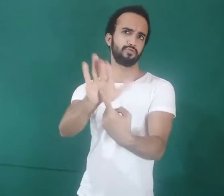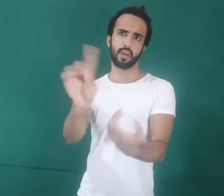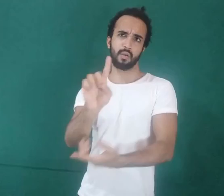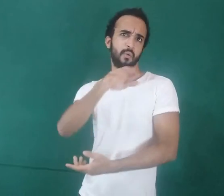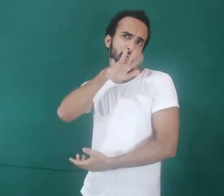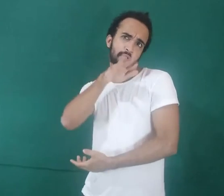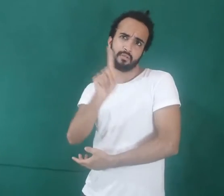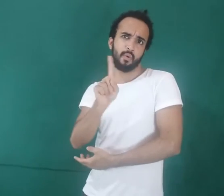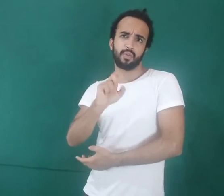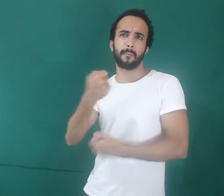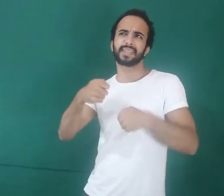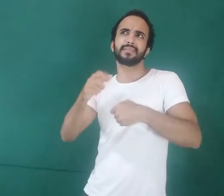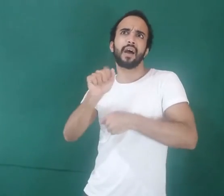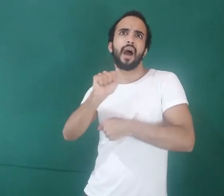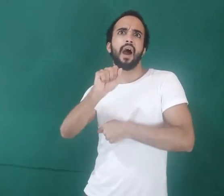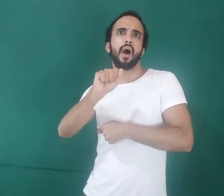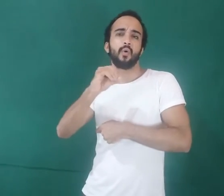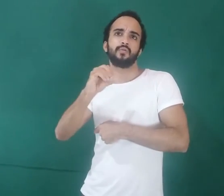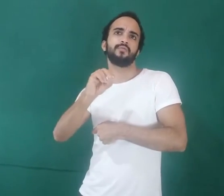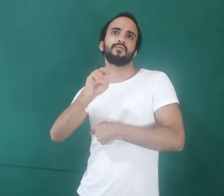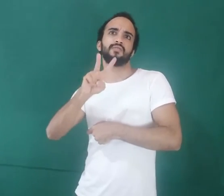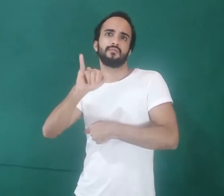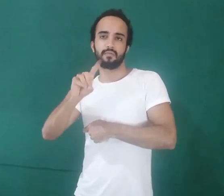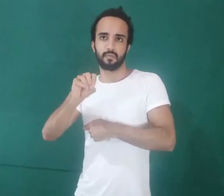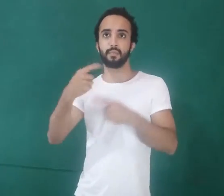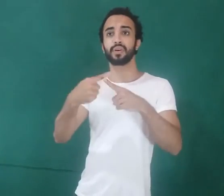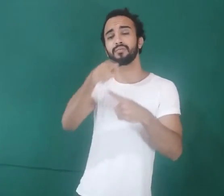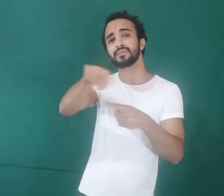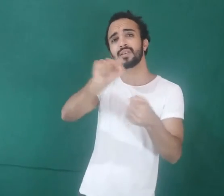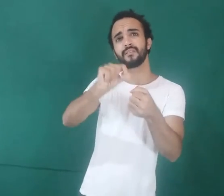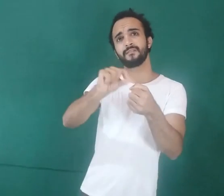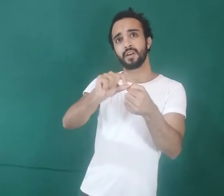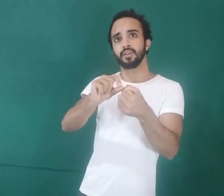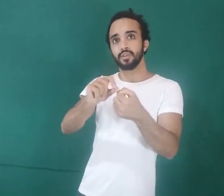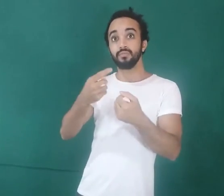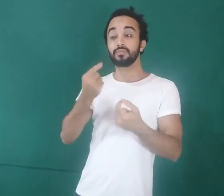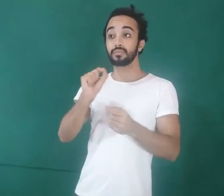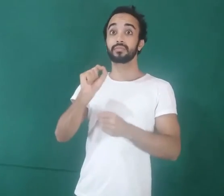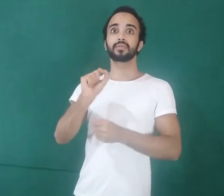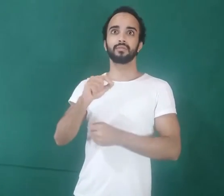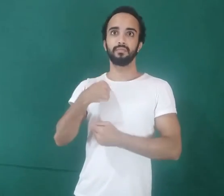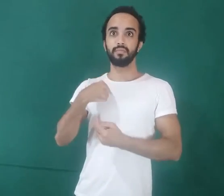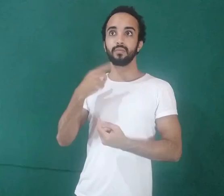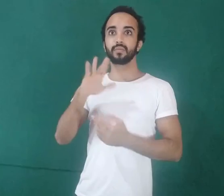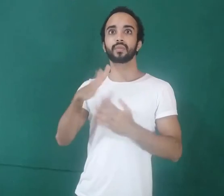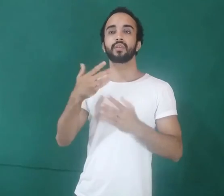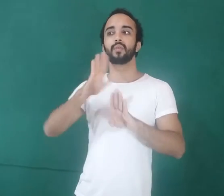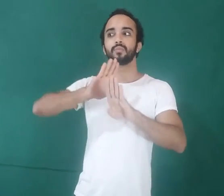play naquela hora. Porque você fez para aquilo. Você fez para aquele público. Você fez para aquela experiência. Então, assim, se na hora